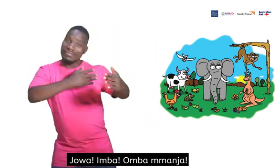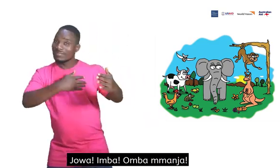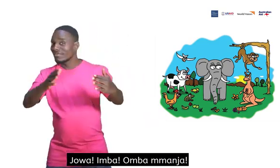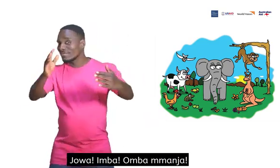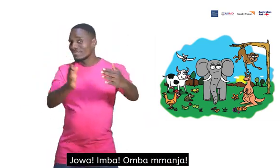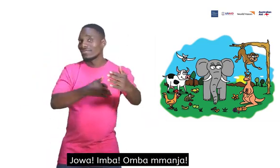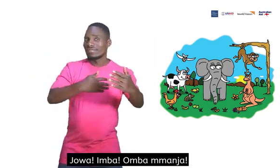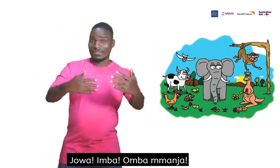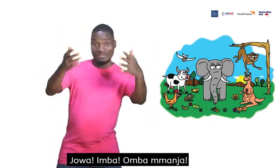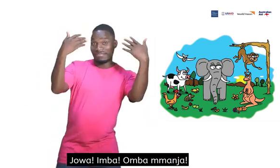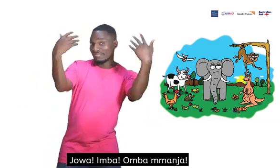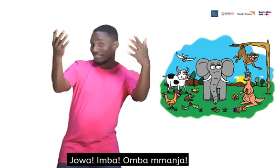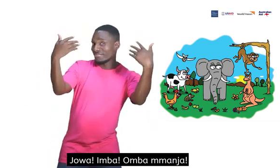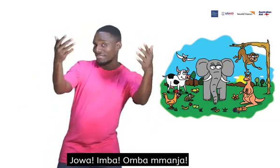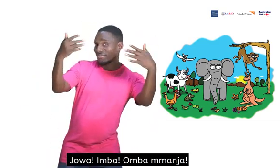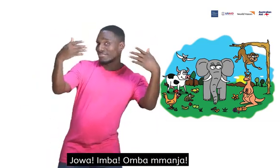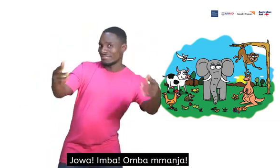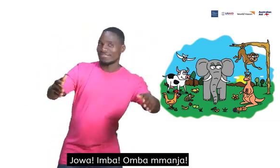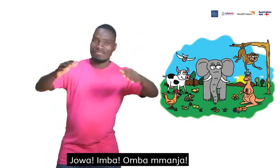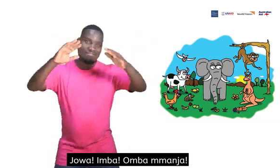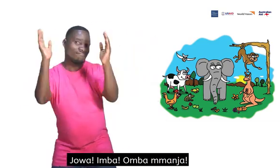Jowa. Imba. Omba m'manja.